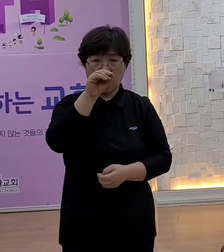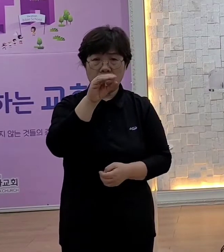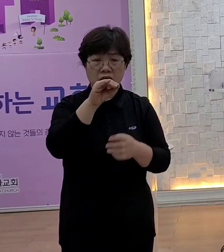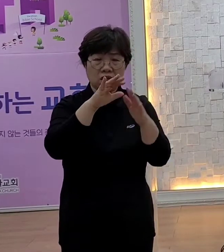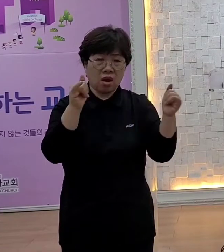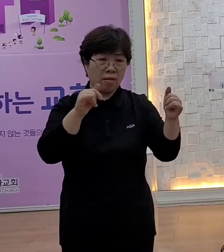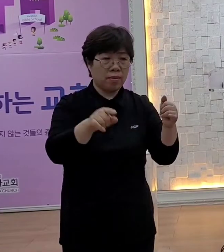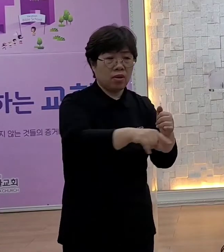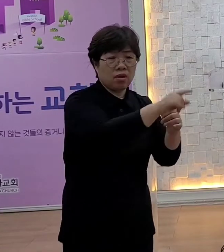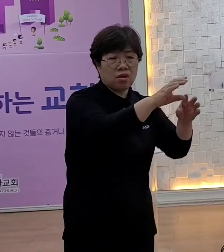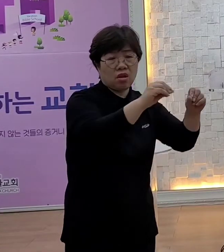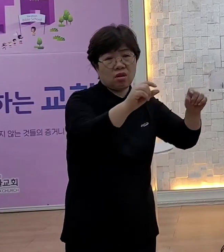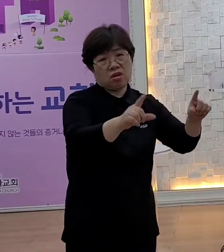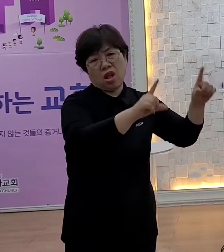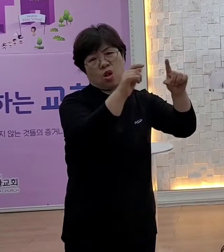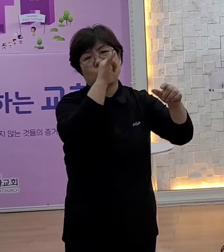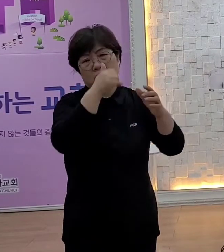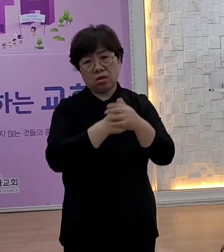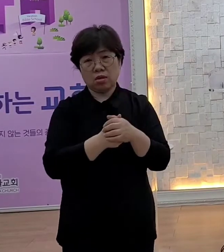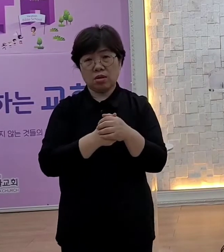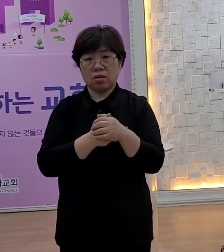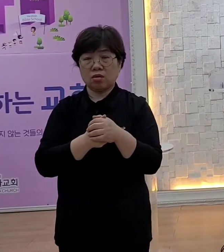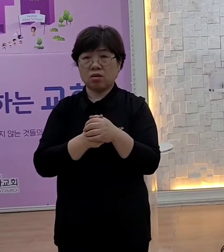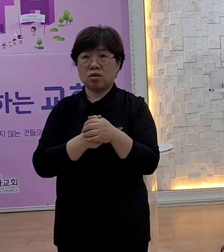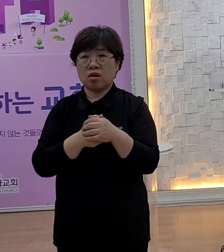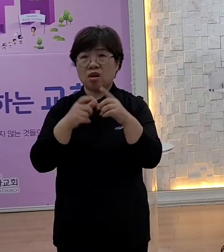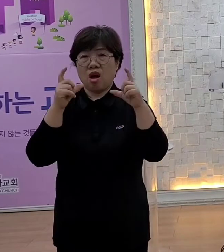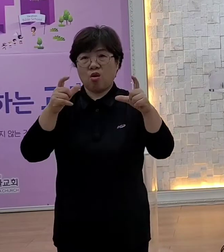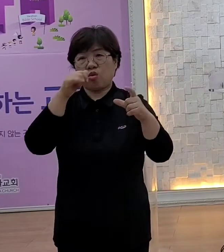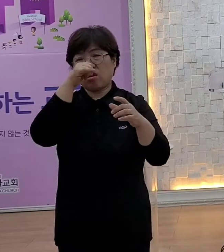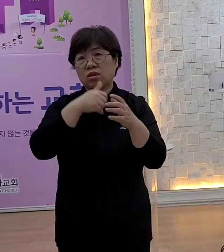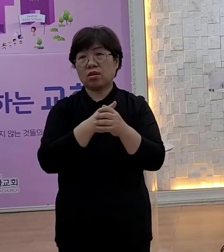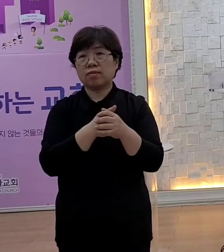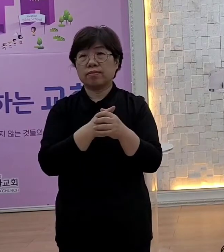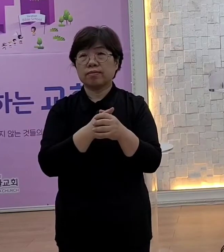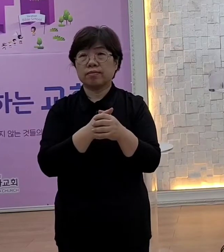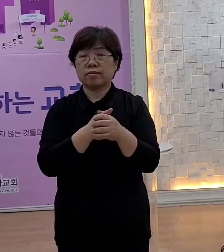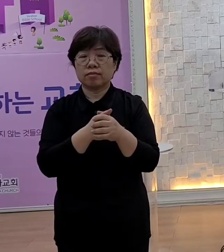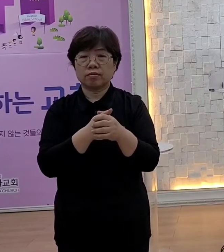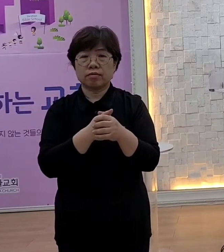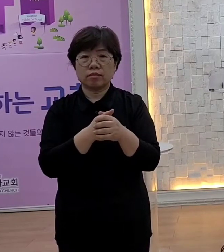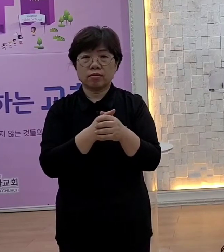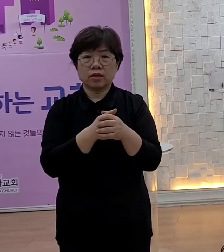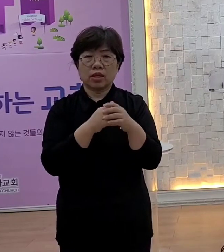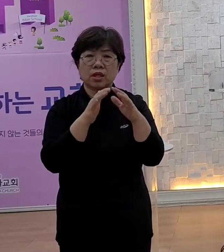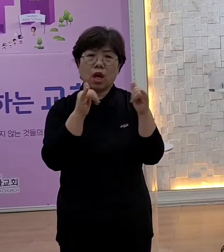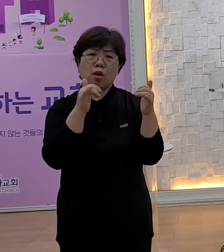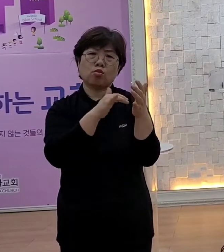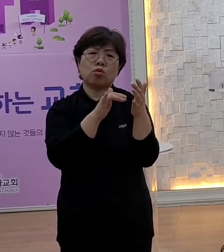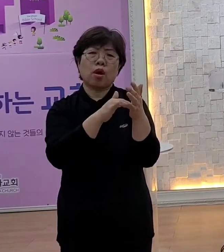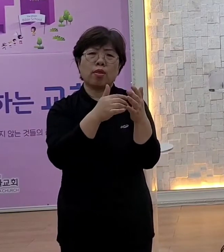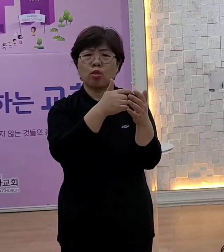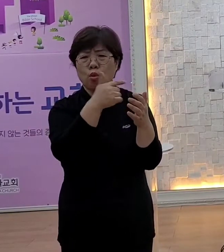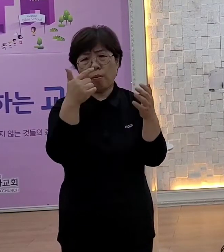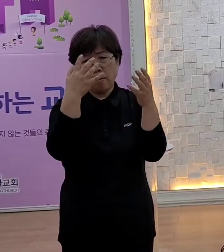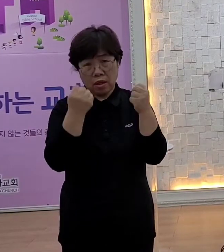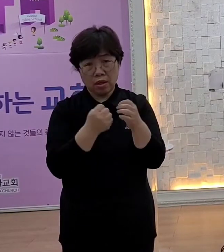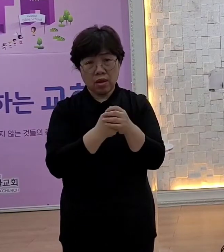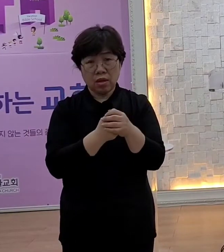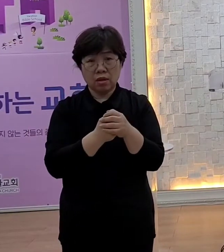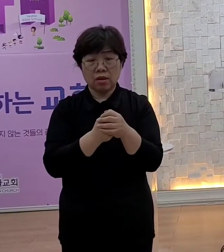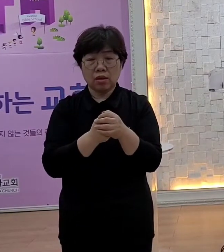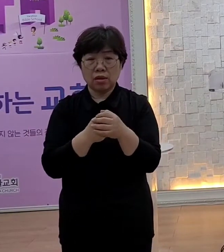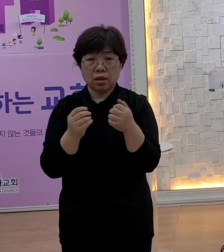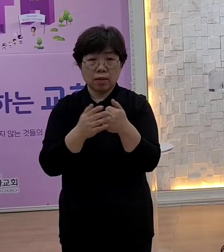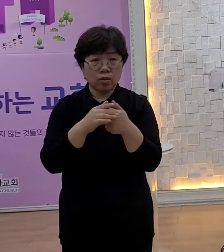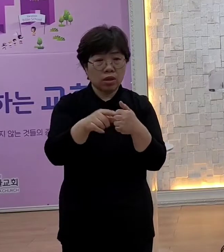살고 있다라는 거예요. 굳이 하나님은 오늘 여기서 굳이 말하는 게 그 인구 숫자, 사람 숫자. 이것을 근거로 대고